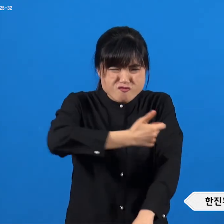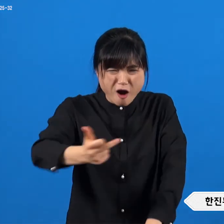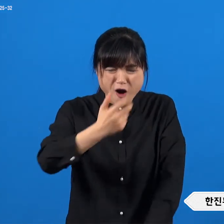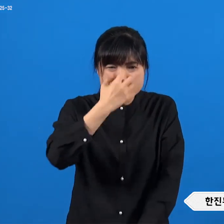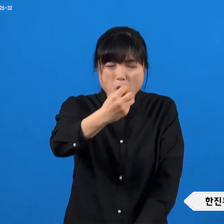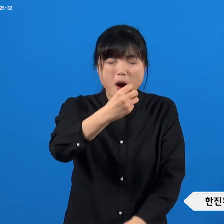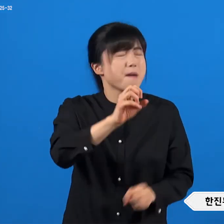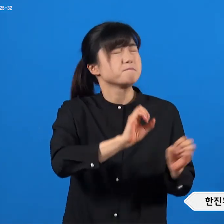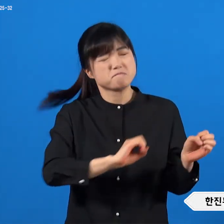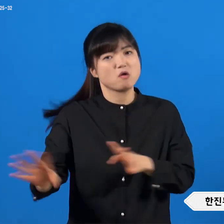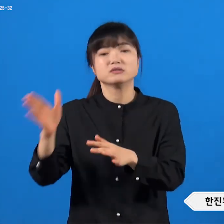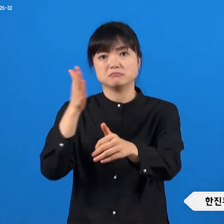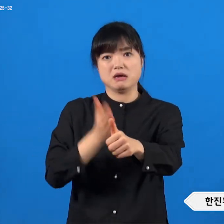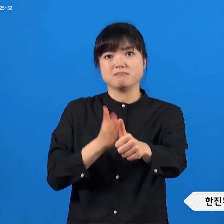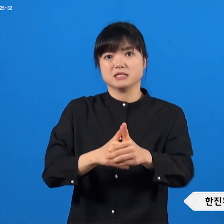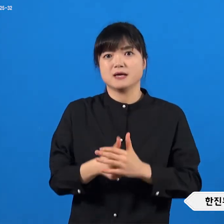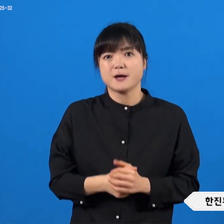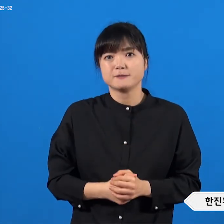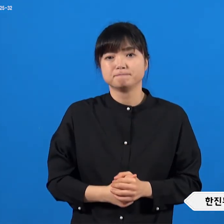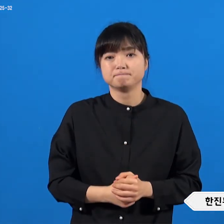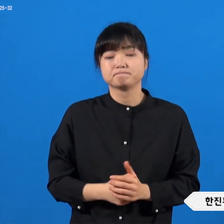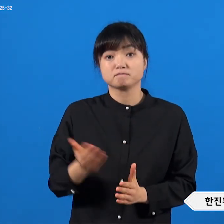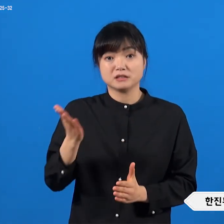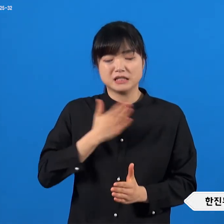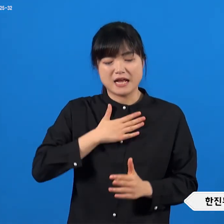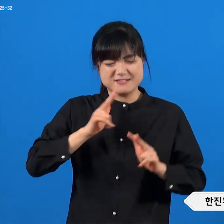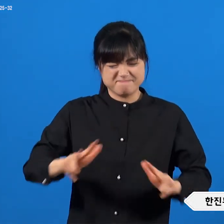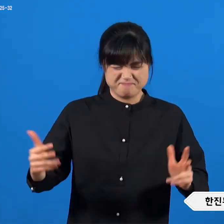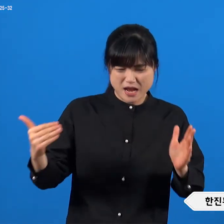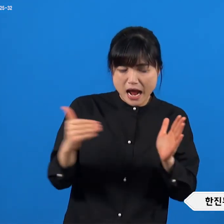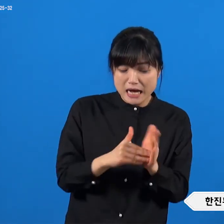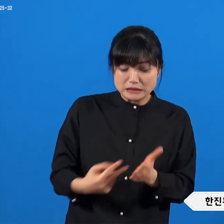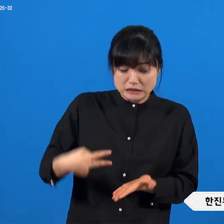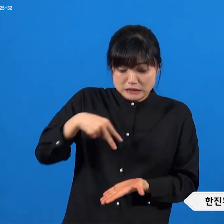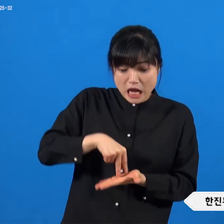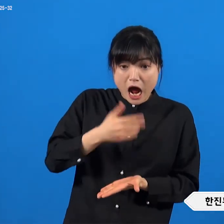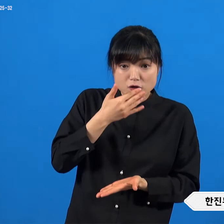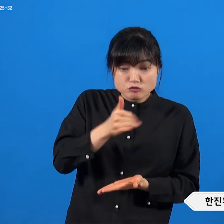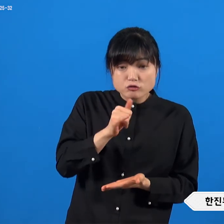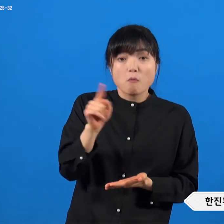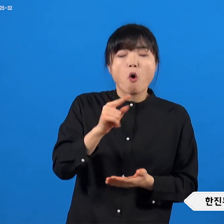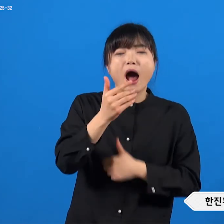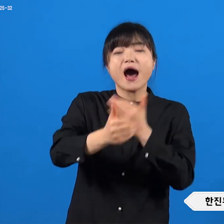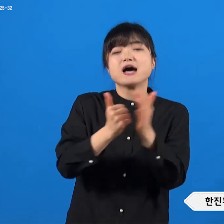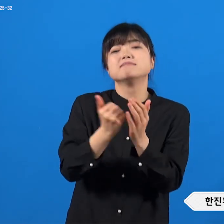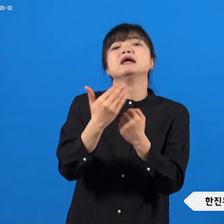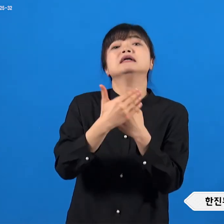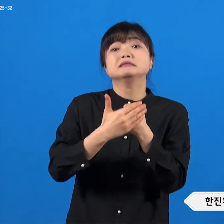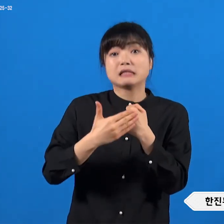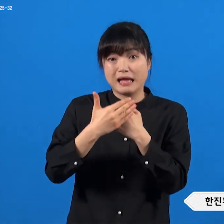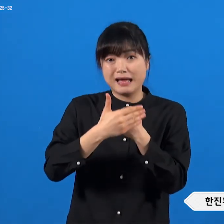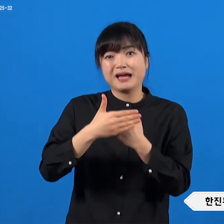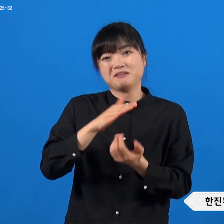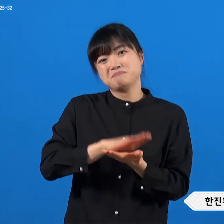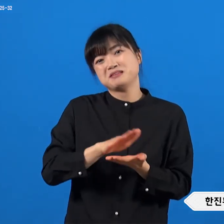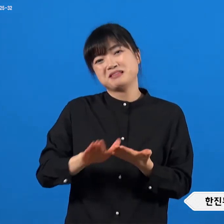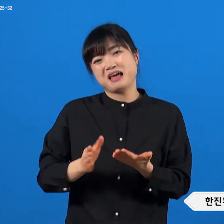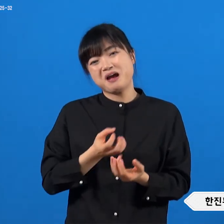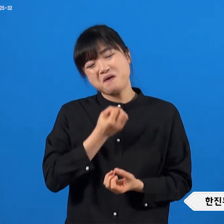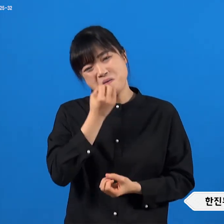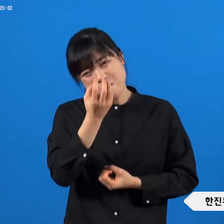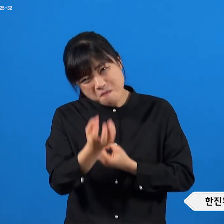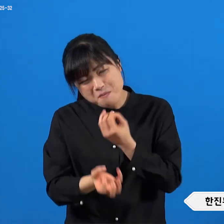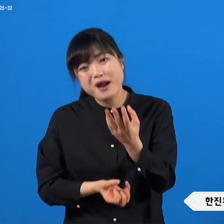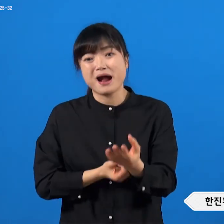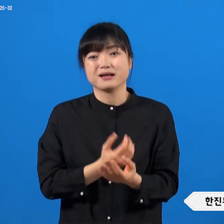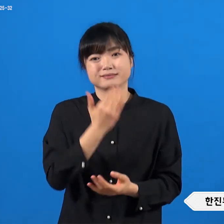다 내려놓으시기를 바랍니다. 내가 오늘 이 자리에 서 있는 것 하나님의 은혜입니다. 그 고백할 수 있기를